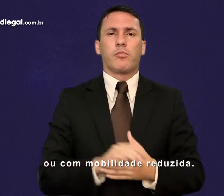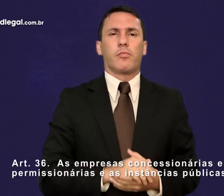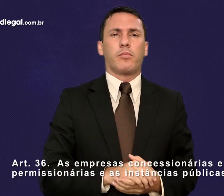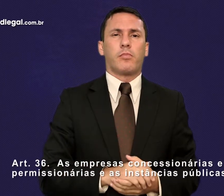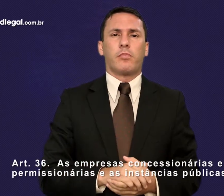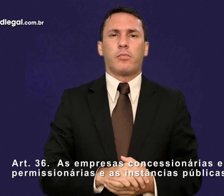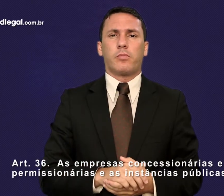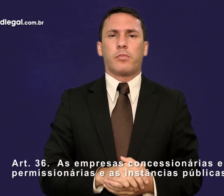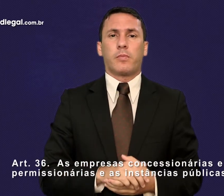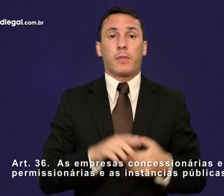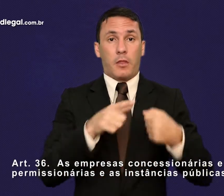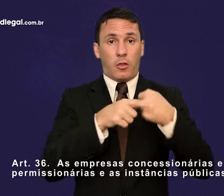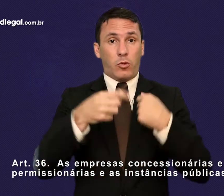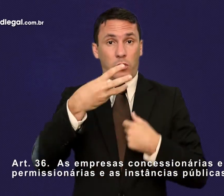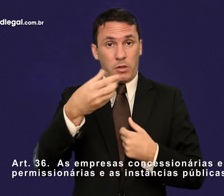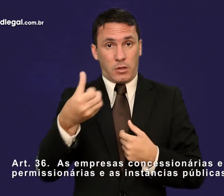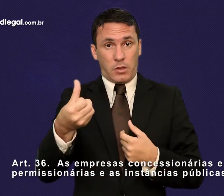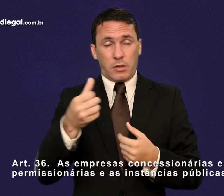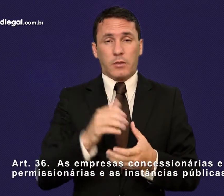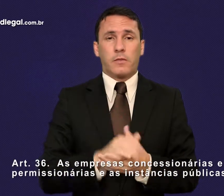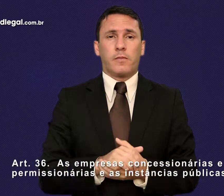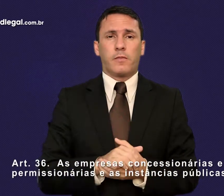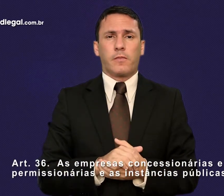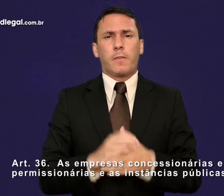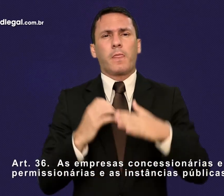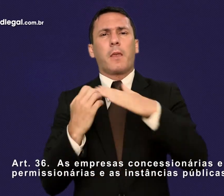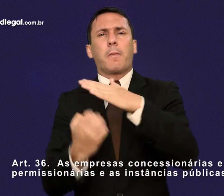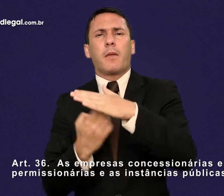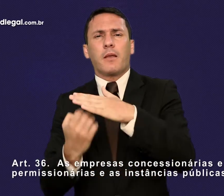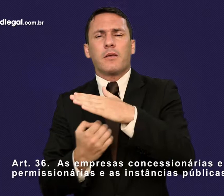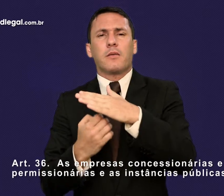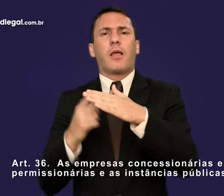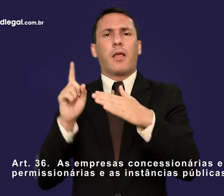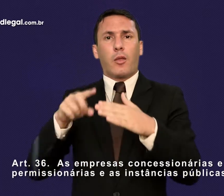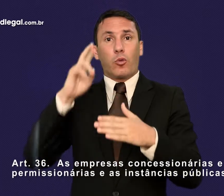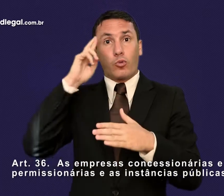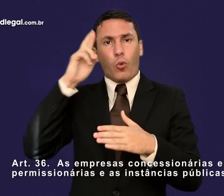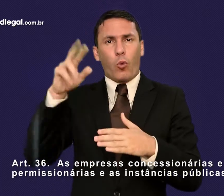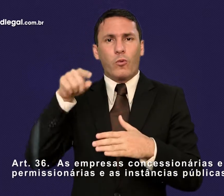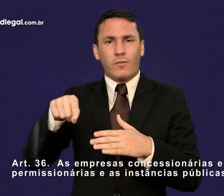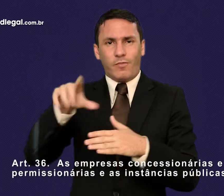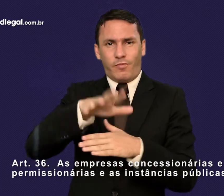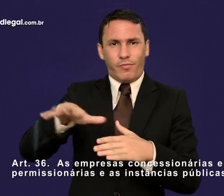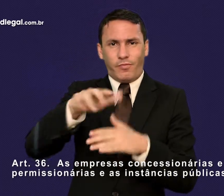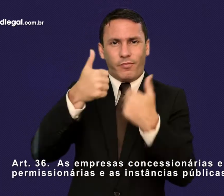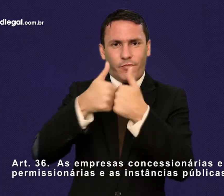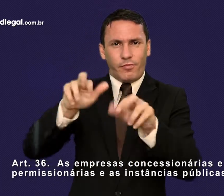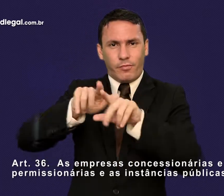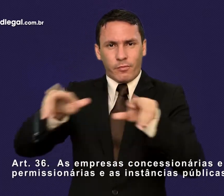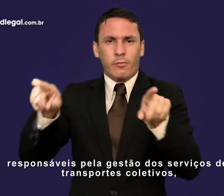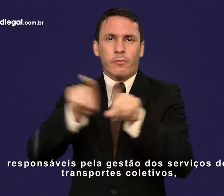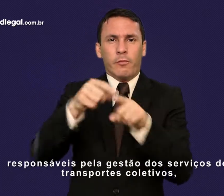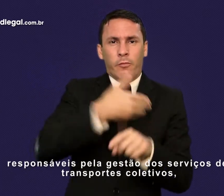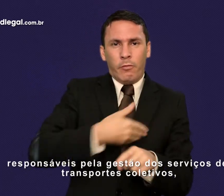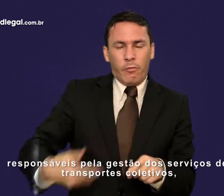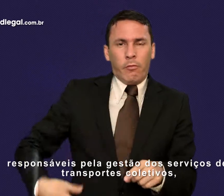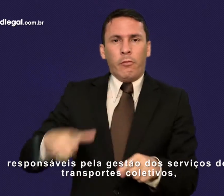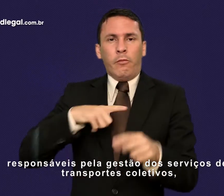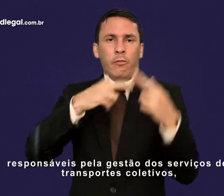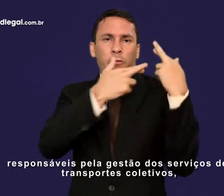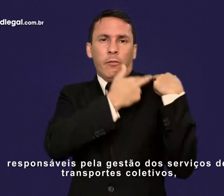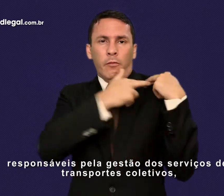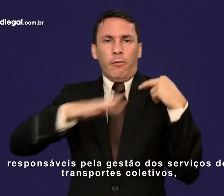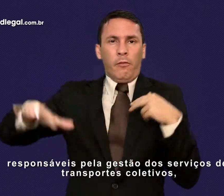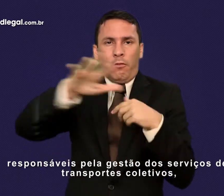reduzida. Artigo 36. As empresas concessionárias e permissionárias e as instâncias públicas responsáveis